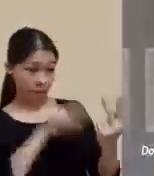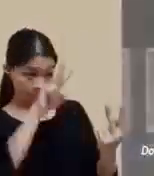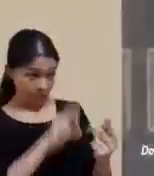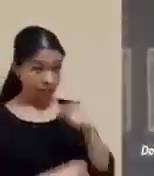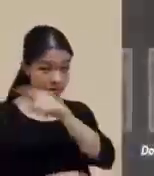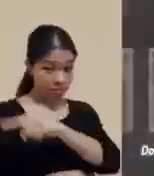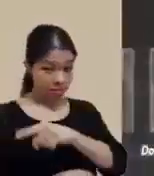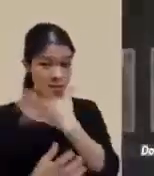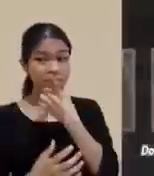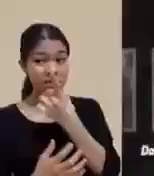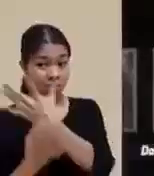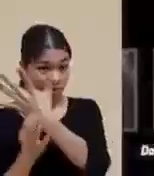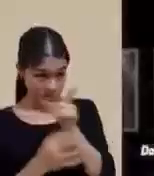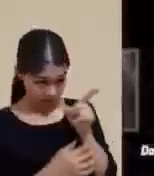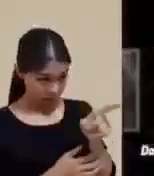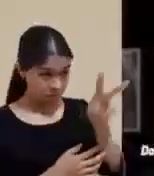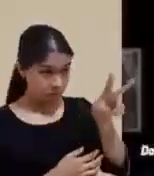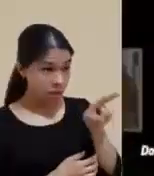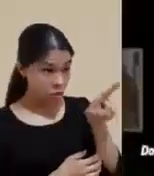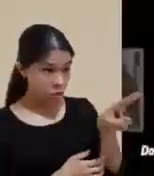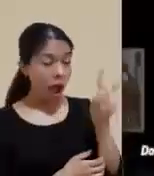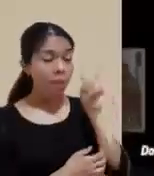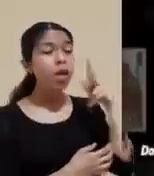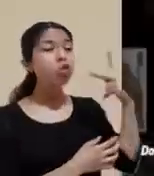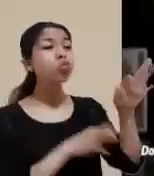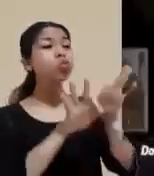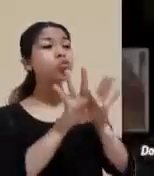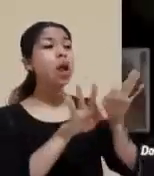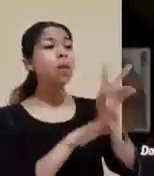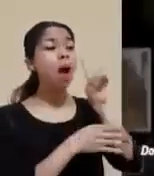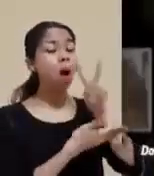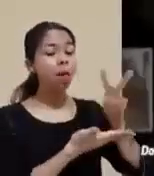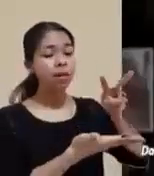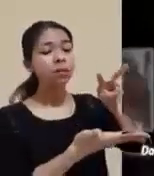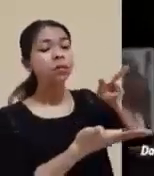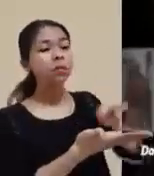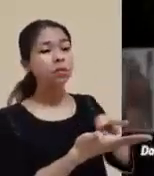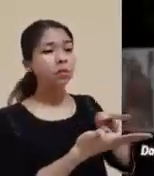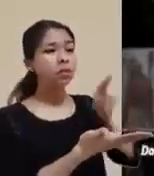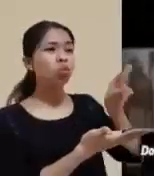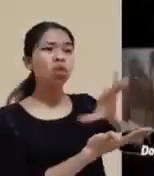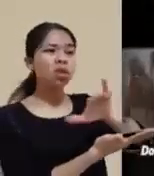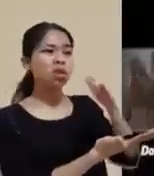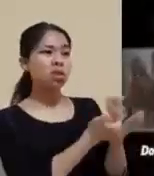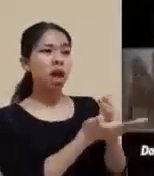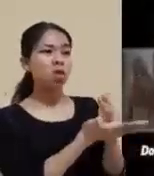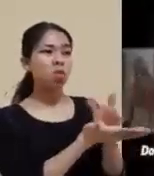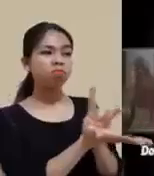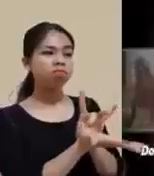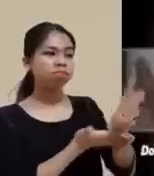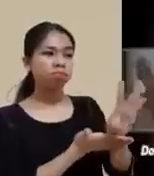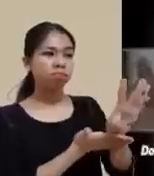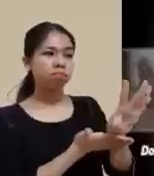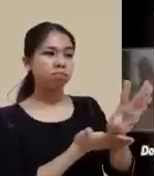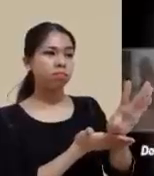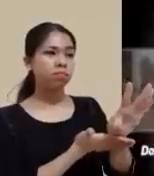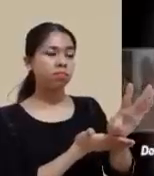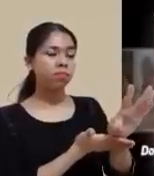¿es cierto lo que me han dicho de ti? Dame cuenta de tu trabajo, porque en adelante ya no serás